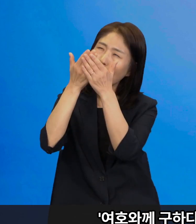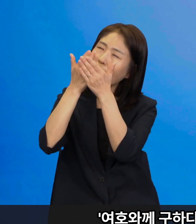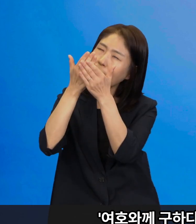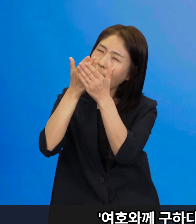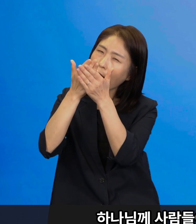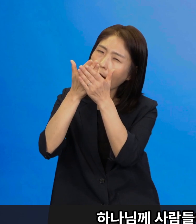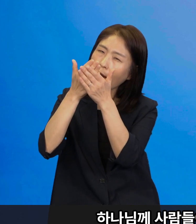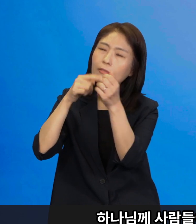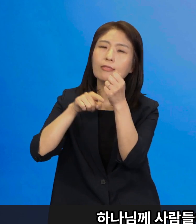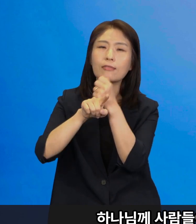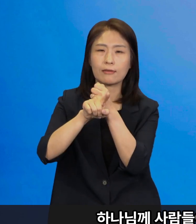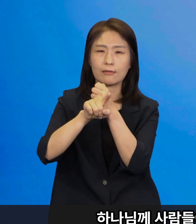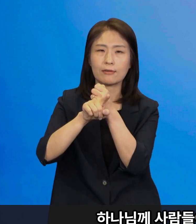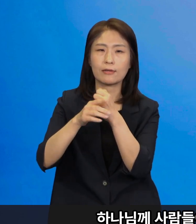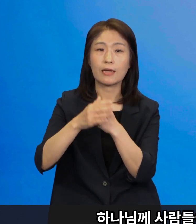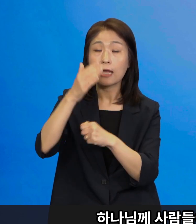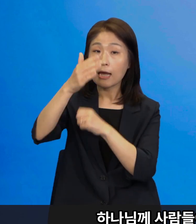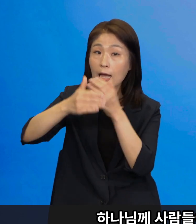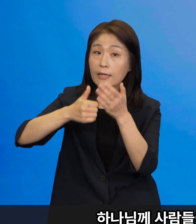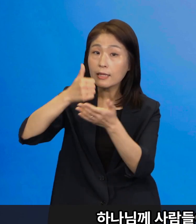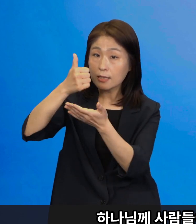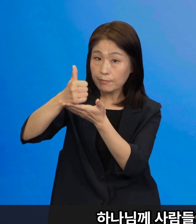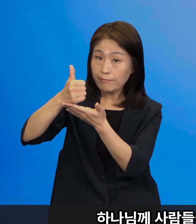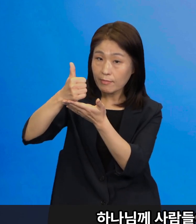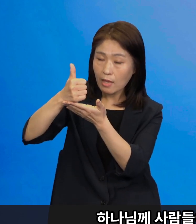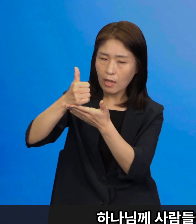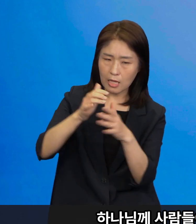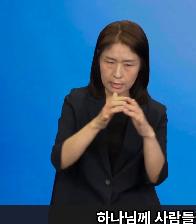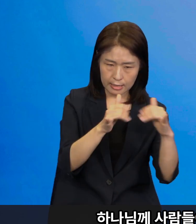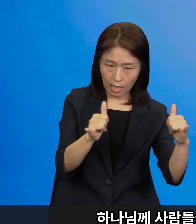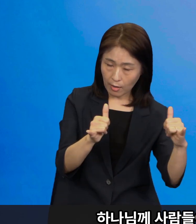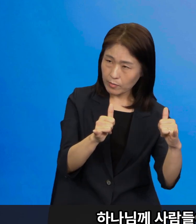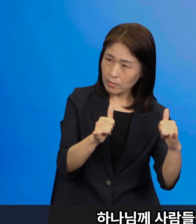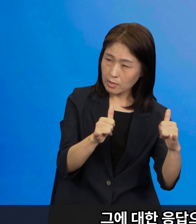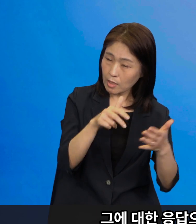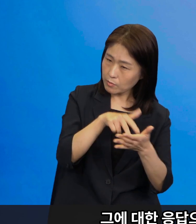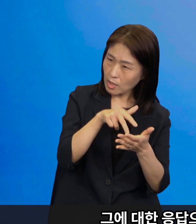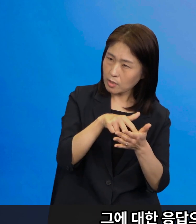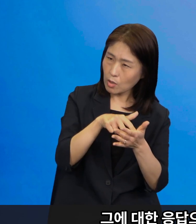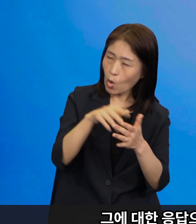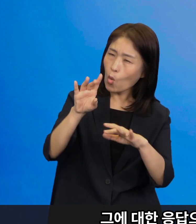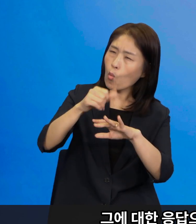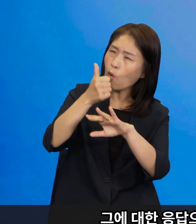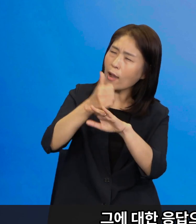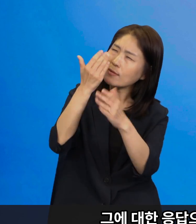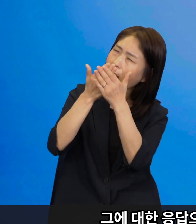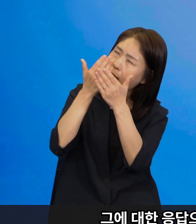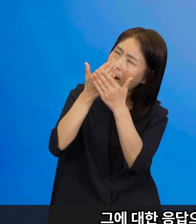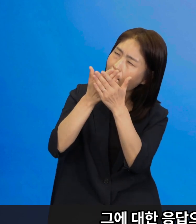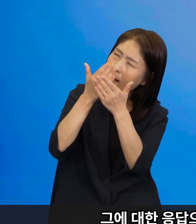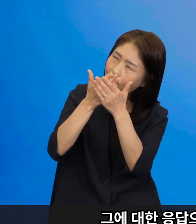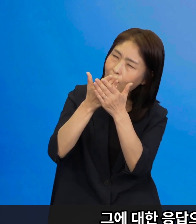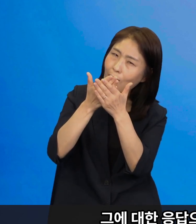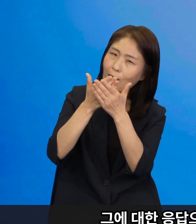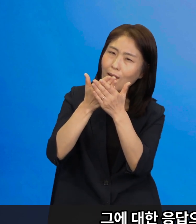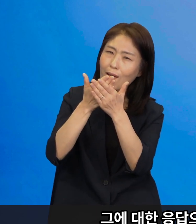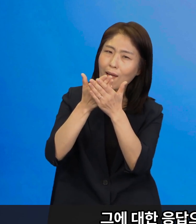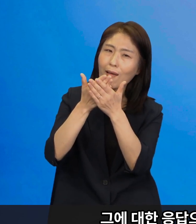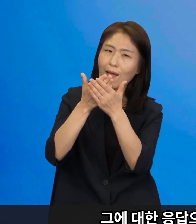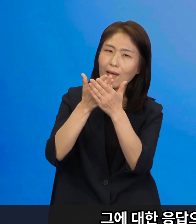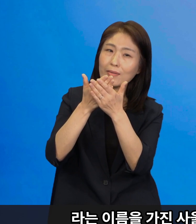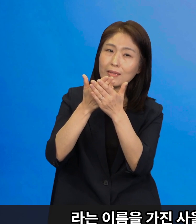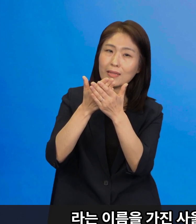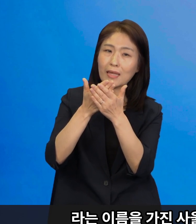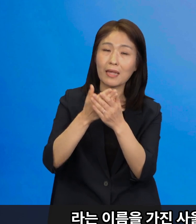신기하죠? 하나님께 사람들이 왕을 달라고 요청을 했는데 그에 대한 응답으로 이름이